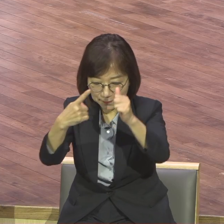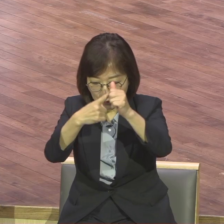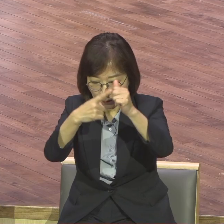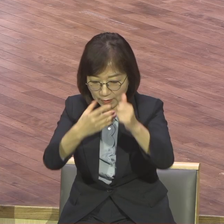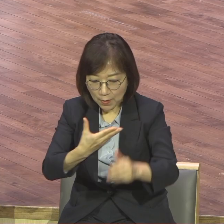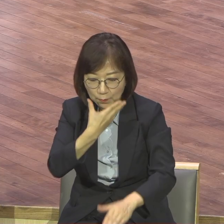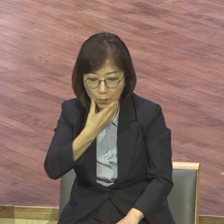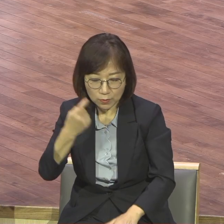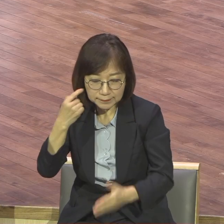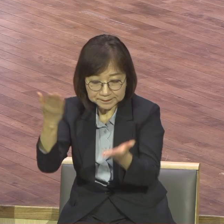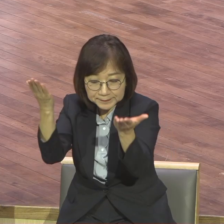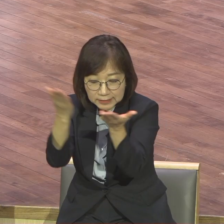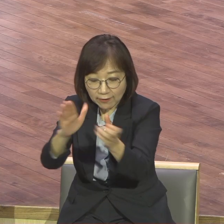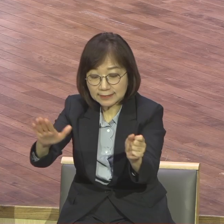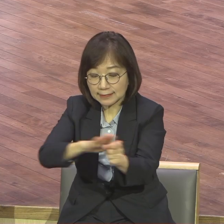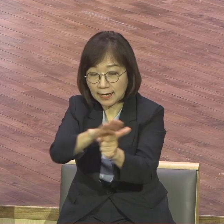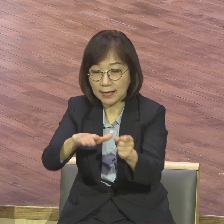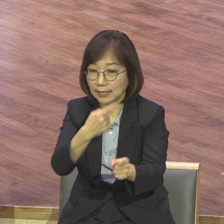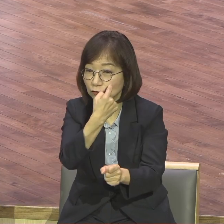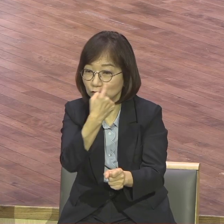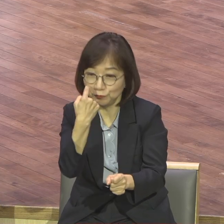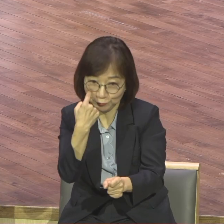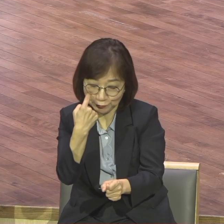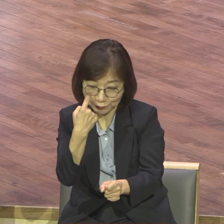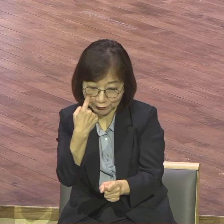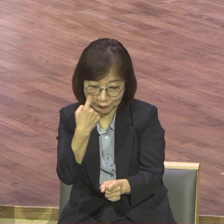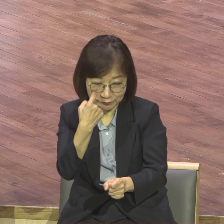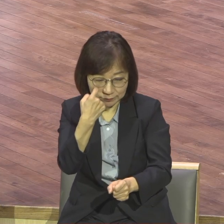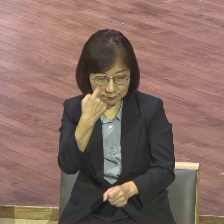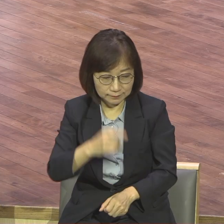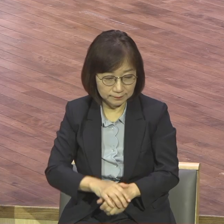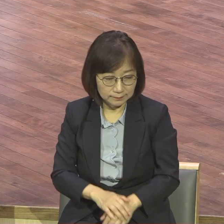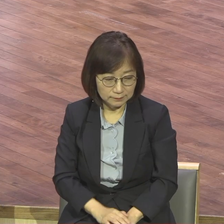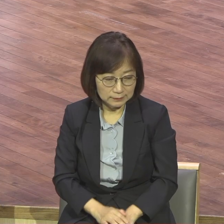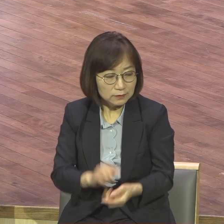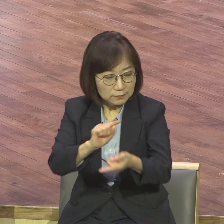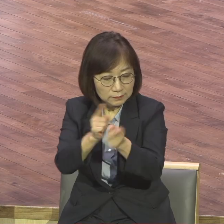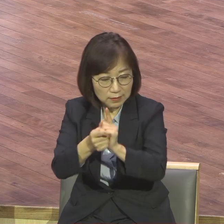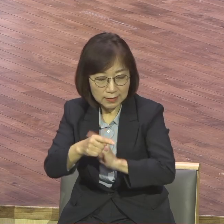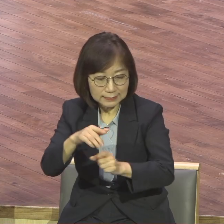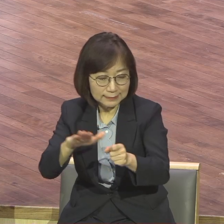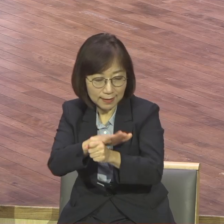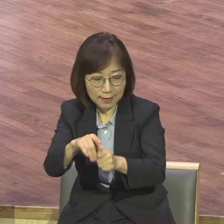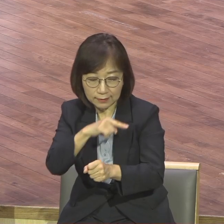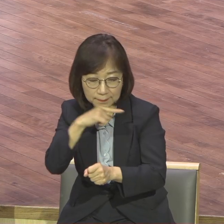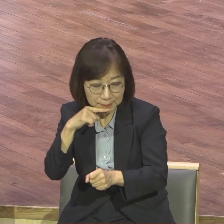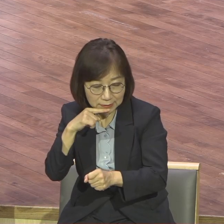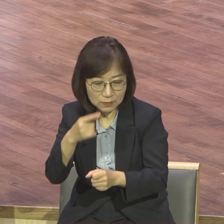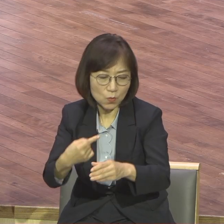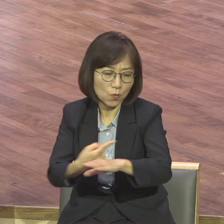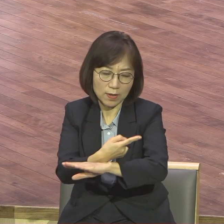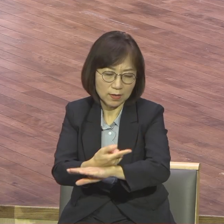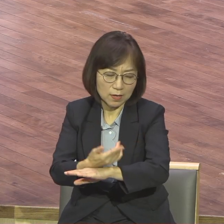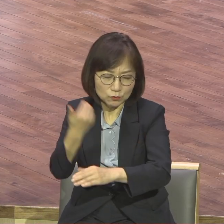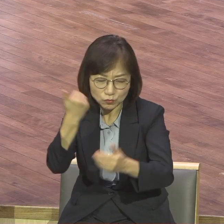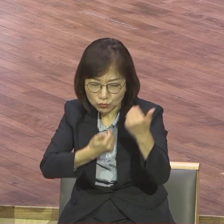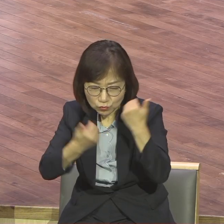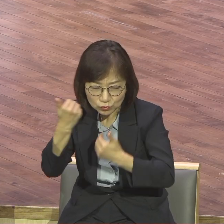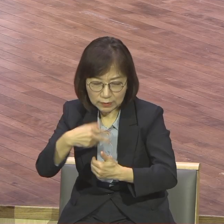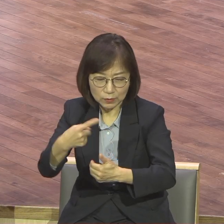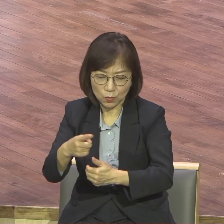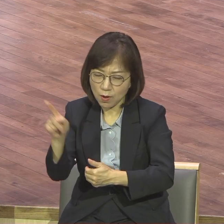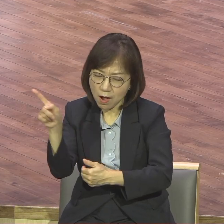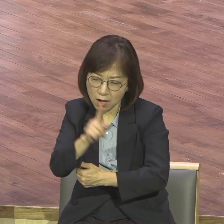사랑의 시각입니다. 8절에서 10절을 봅니다. 피차 사랑의 빛 외에는